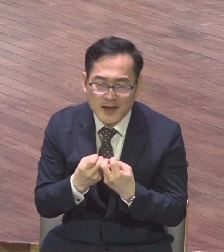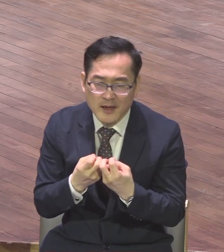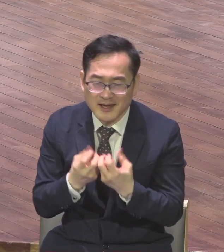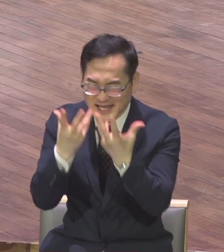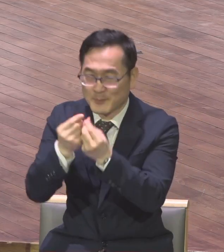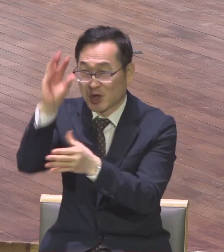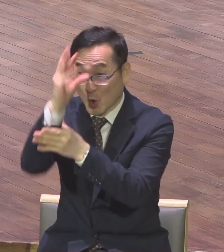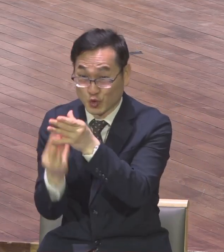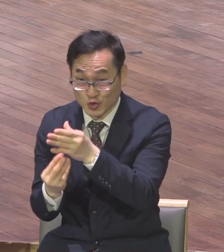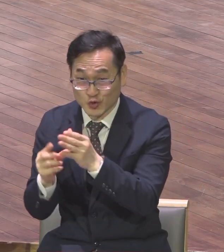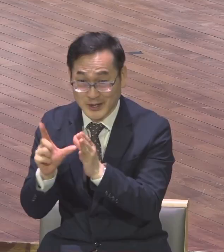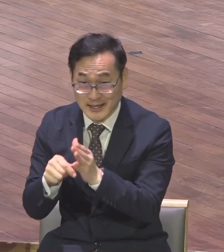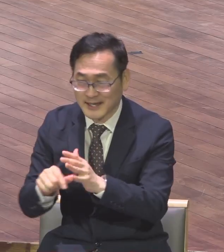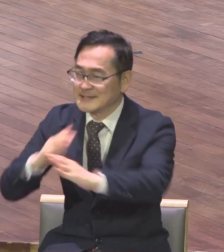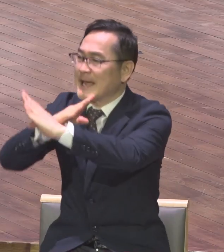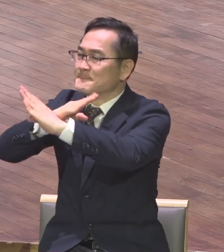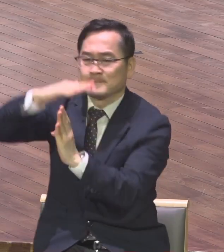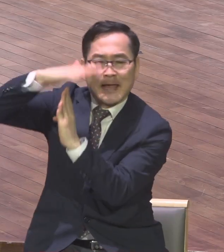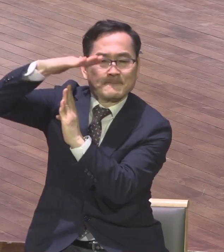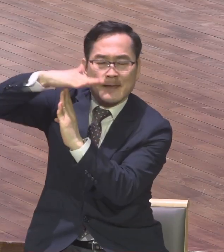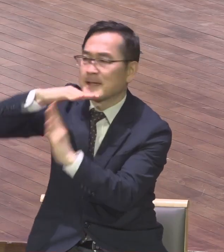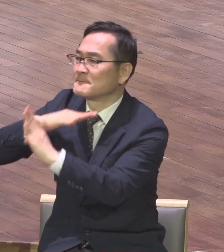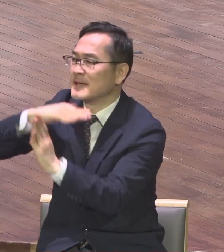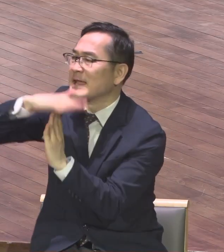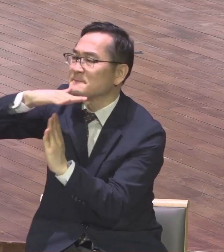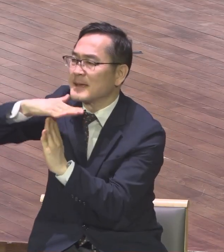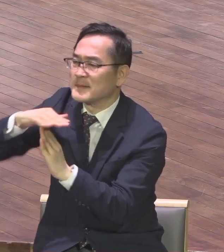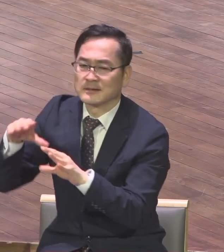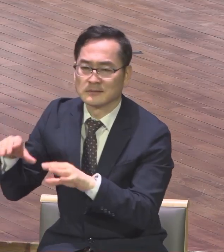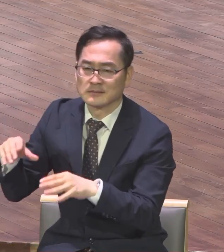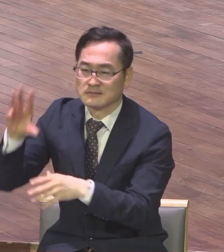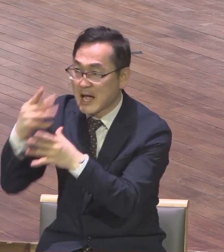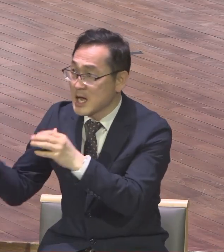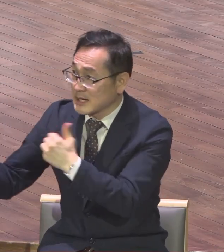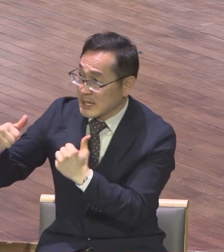거 보면요, 작전 타임, 흐름 끊어버리려고